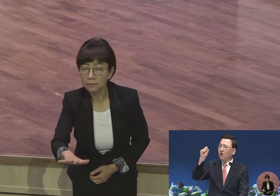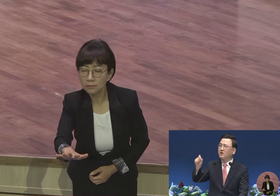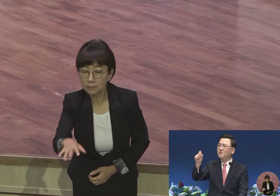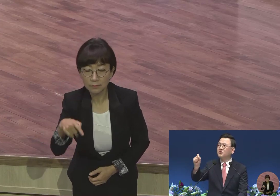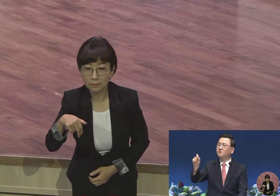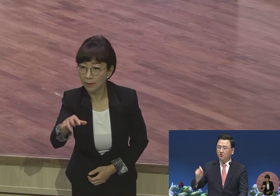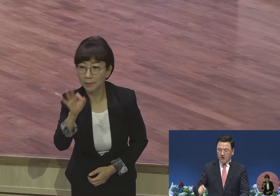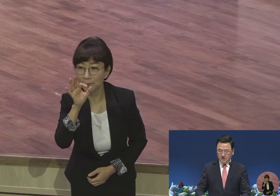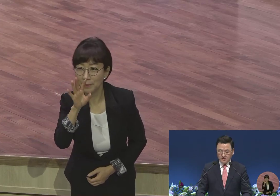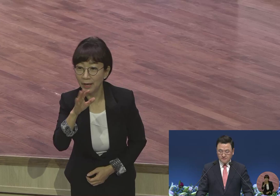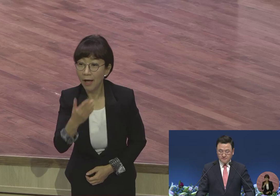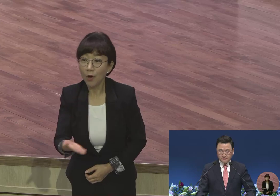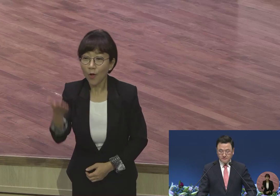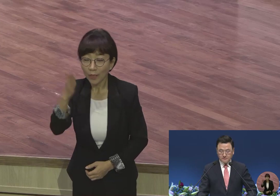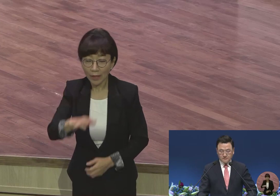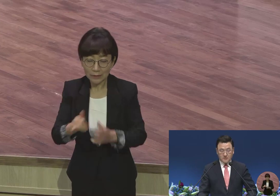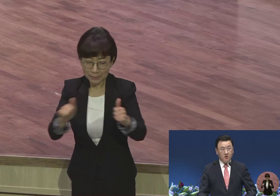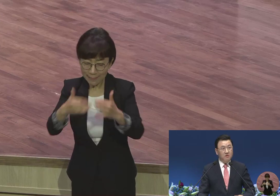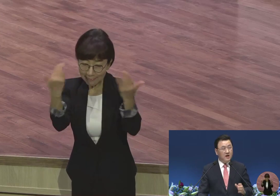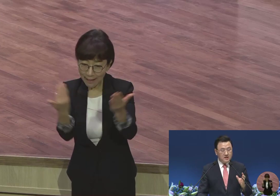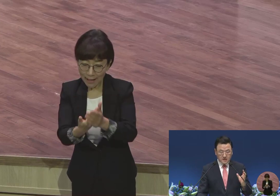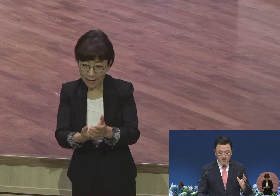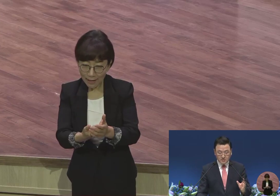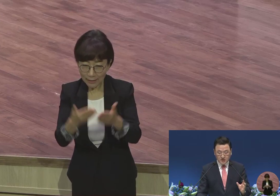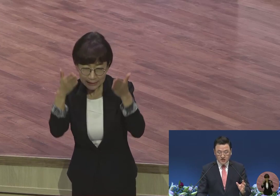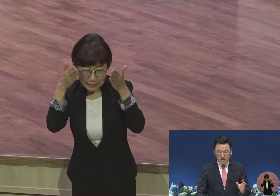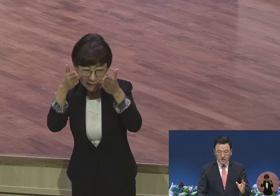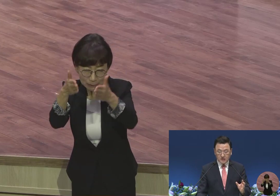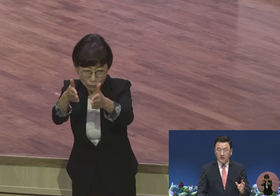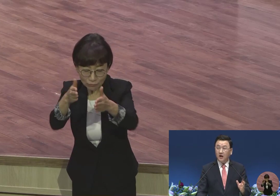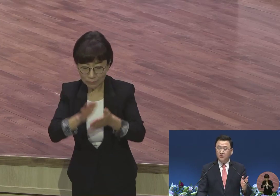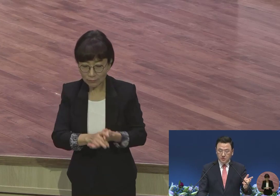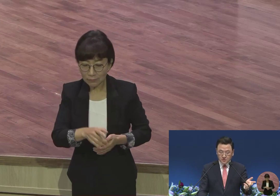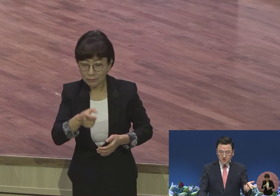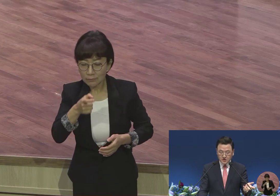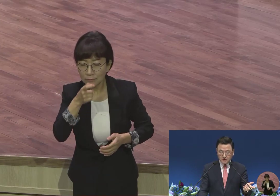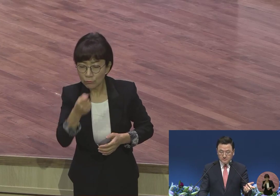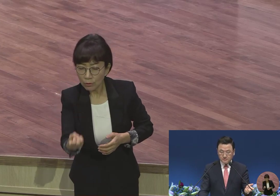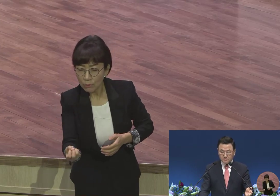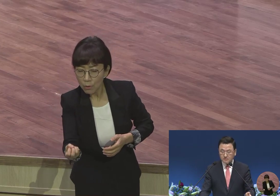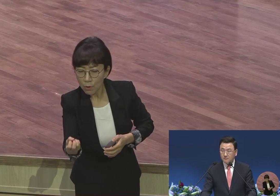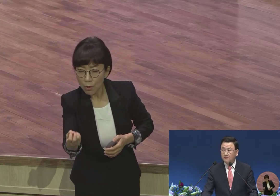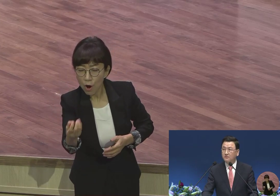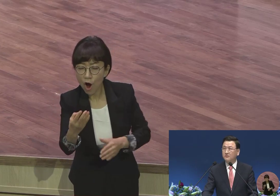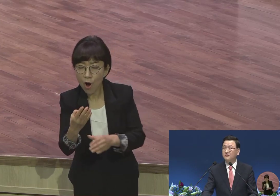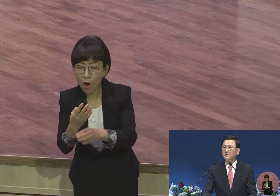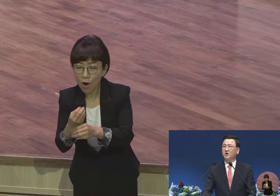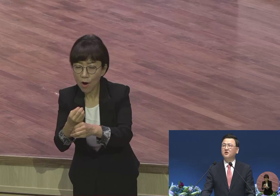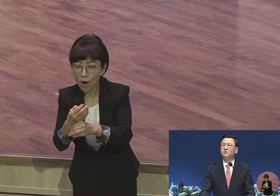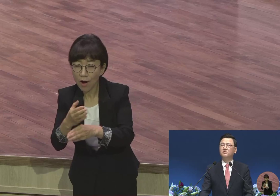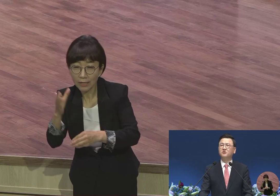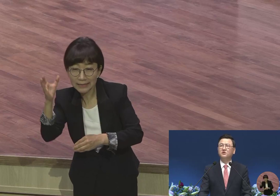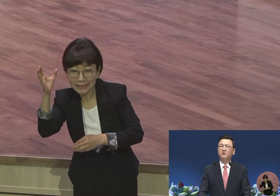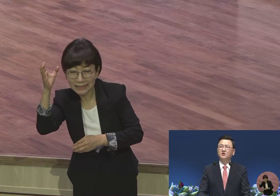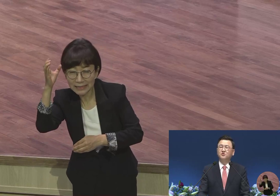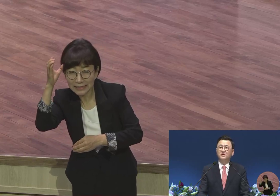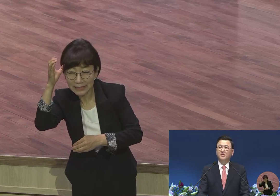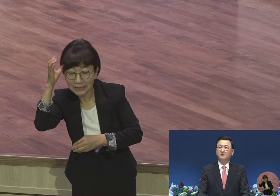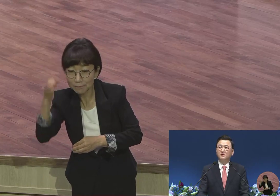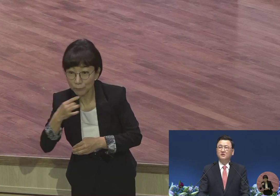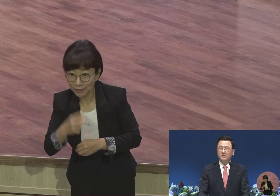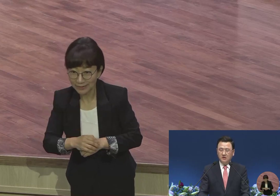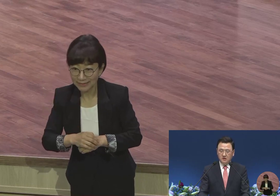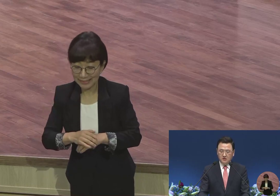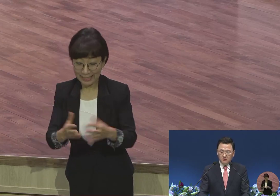사람은 거기만 집중하고 있어요. 건강한 사람이 갈 수 있는 곳이에요. 제일 먼저 뛰어갈 수